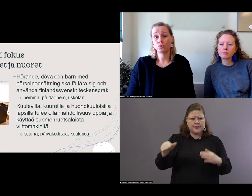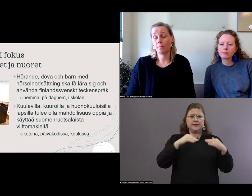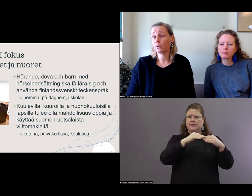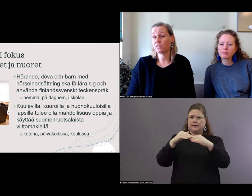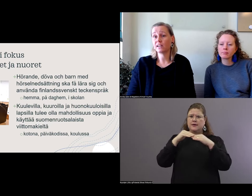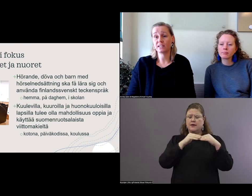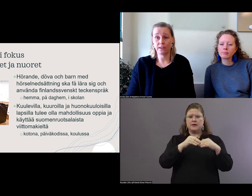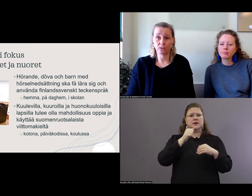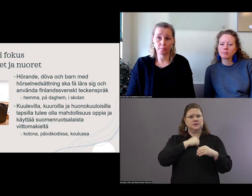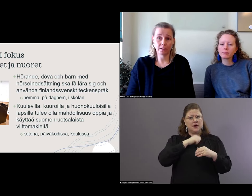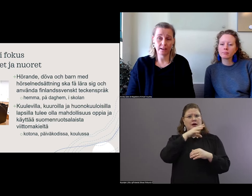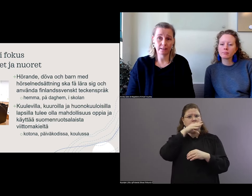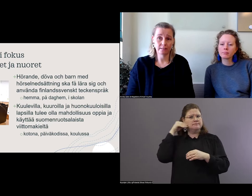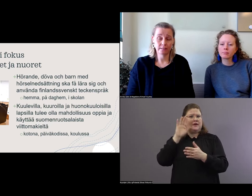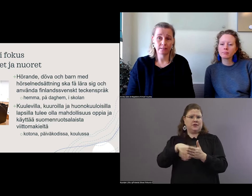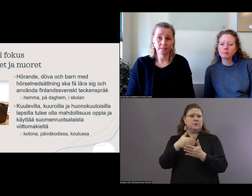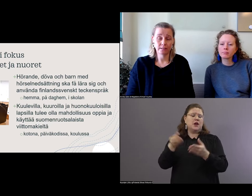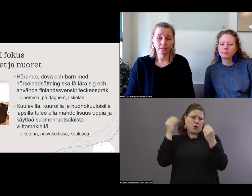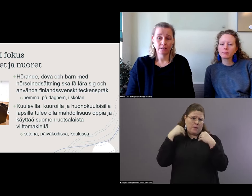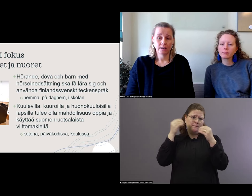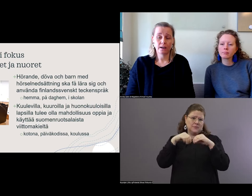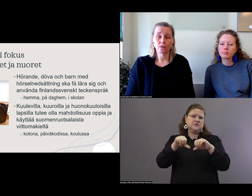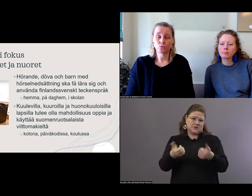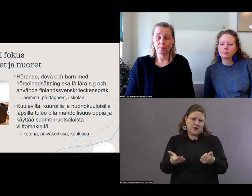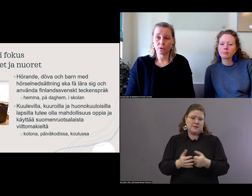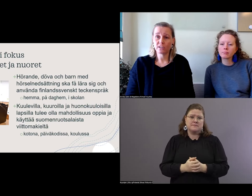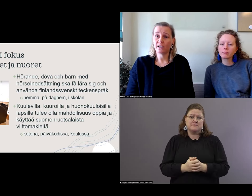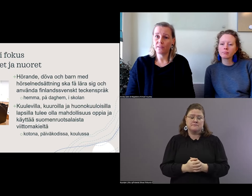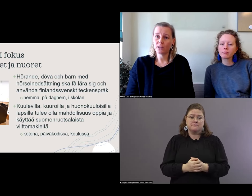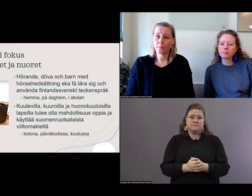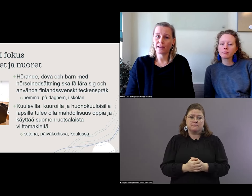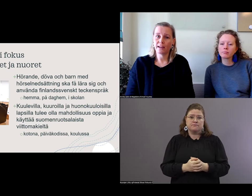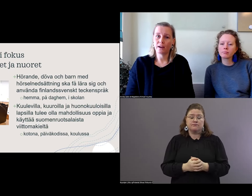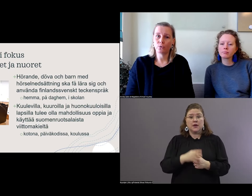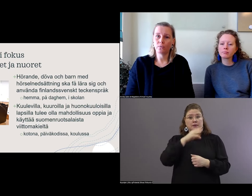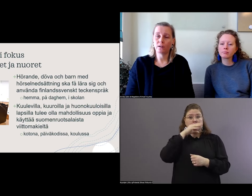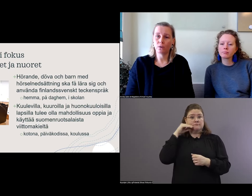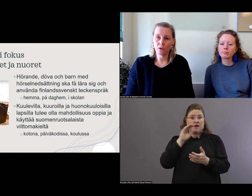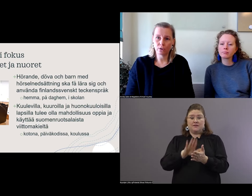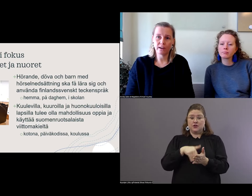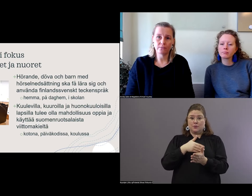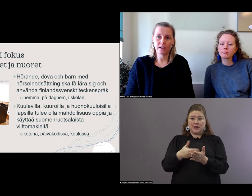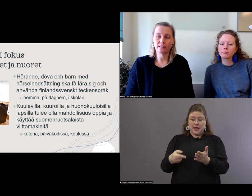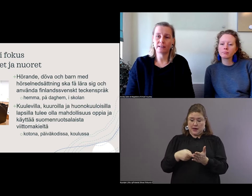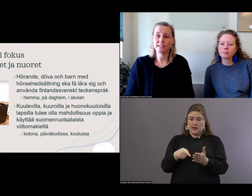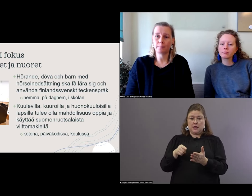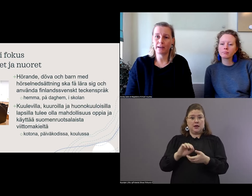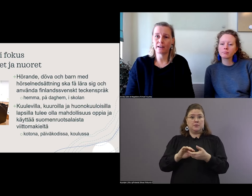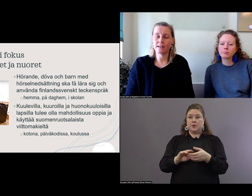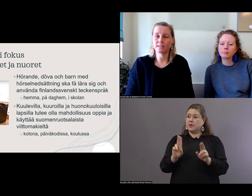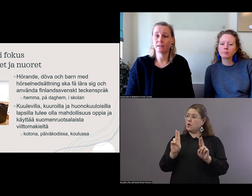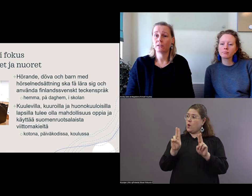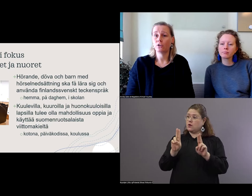oppia suomenruotsalaista viittomakieltä. Ja suomenruotsalainen viittomakielihän on hyvin luonnollinen valinta